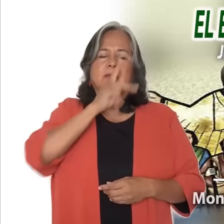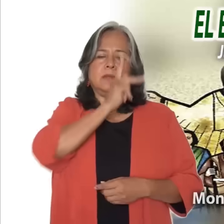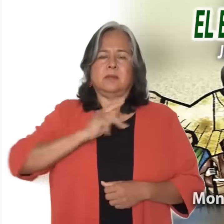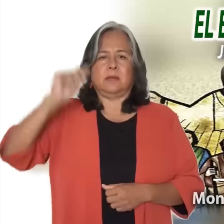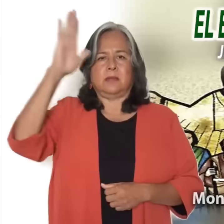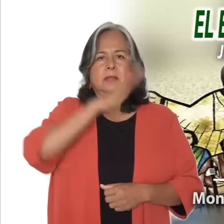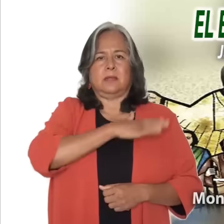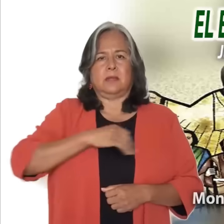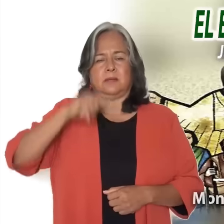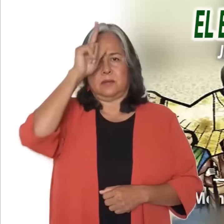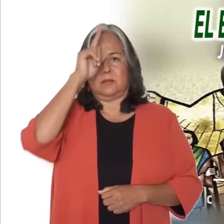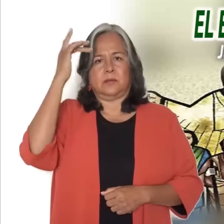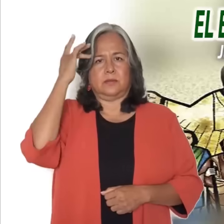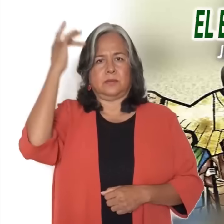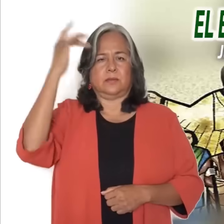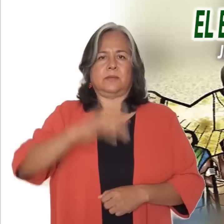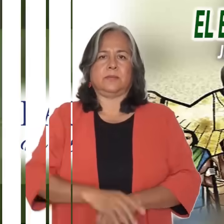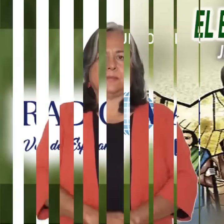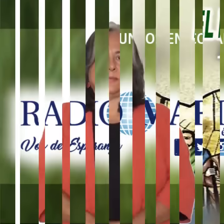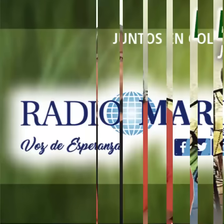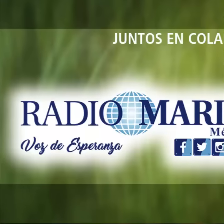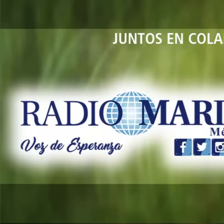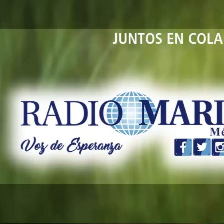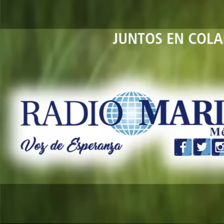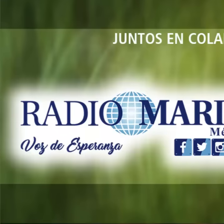y del Hijo y del Espíritu Santo.